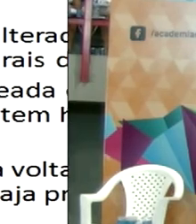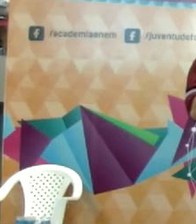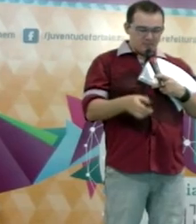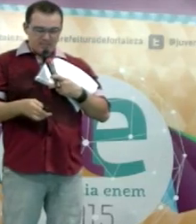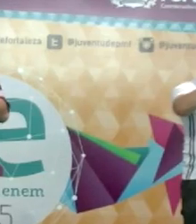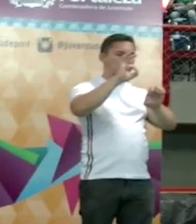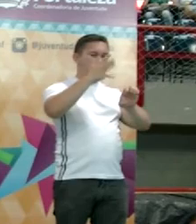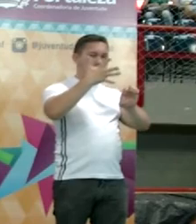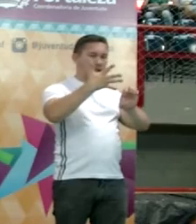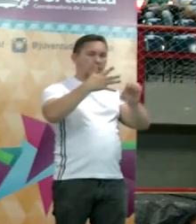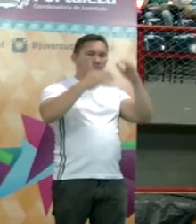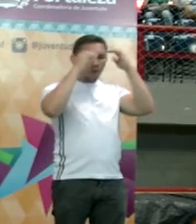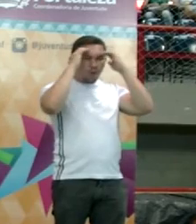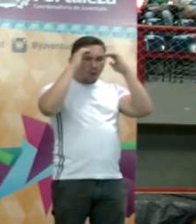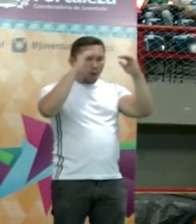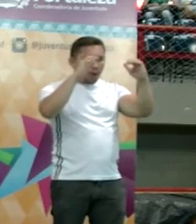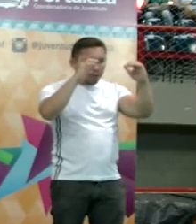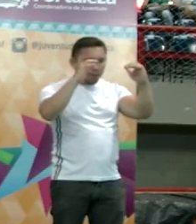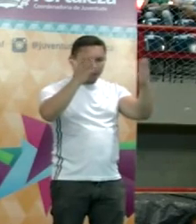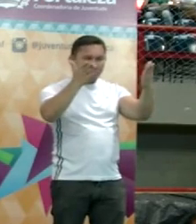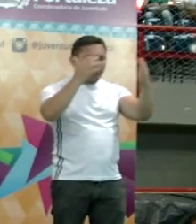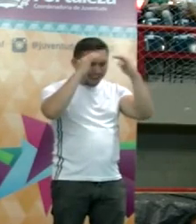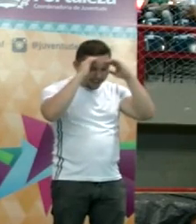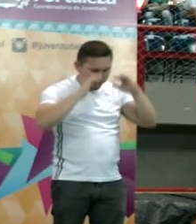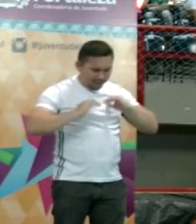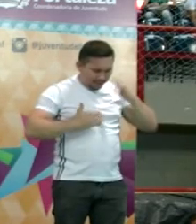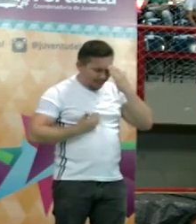Turma, obrigado pela atenção, espero que